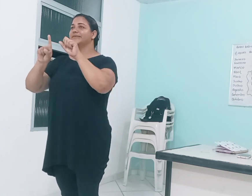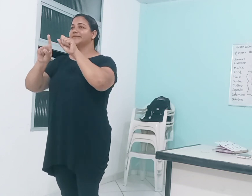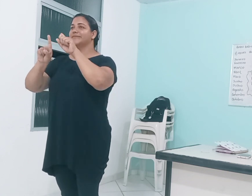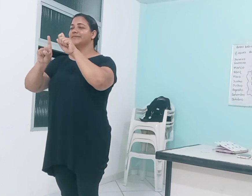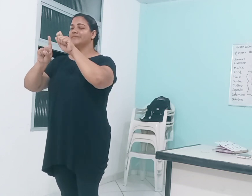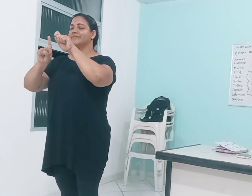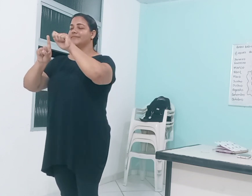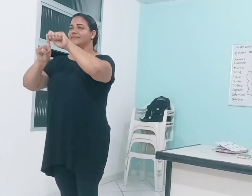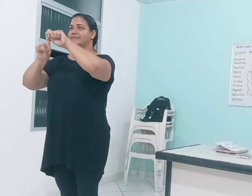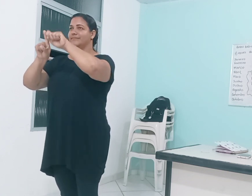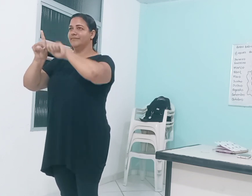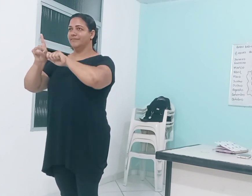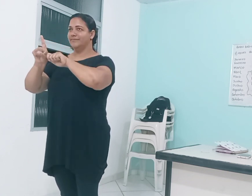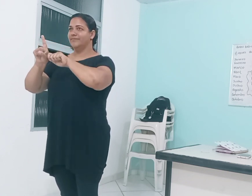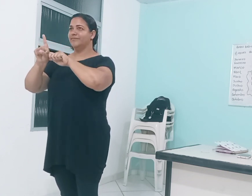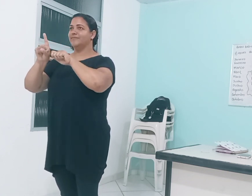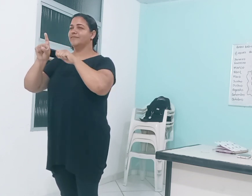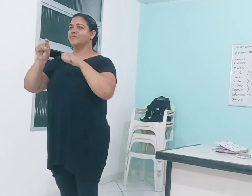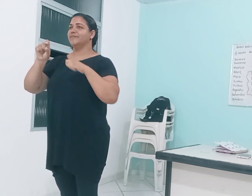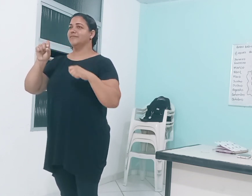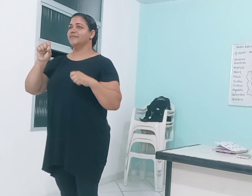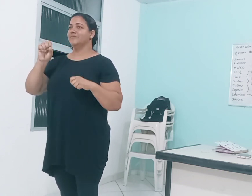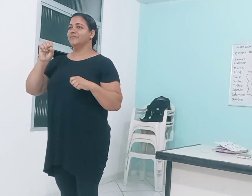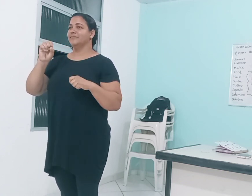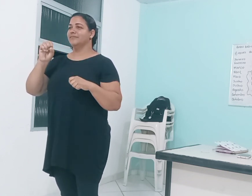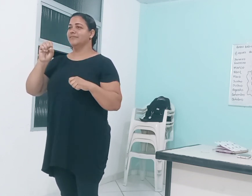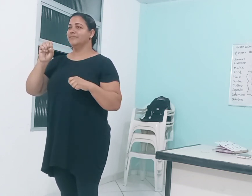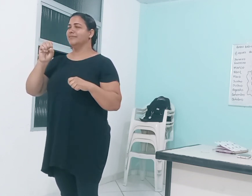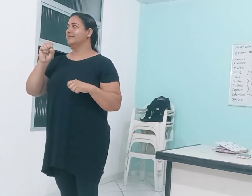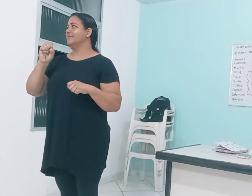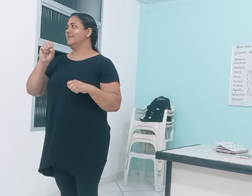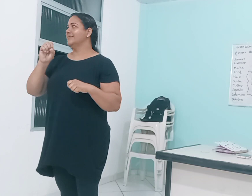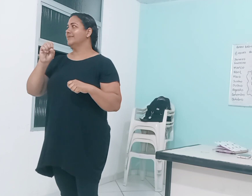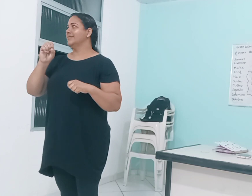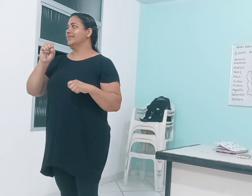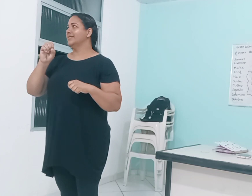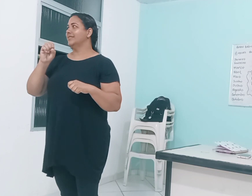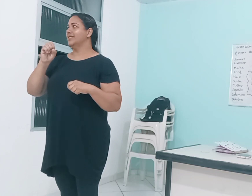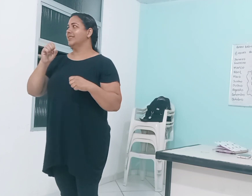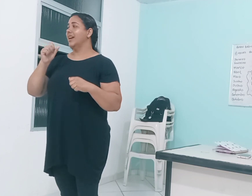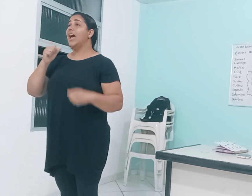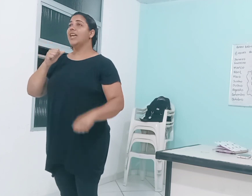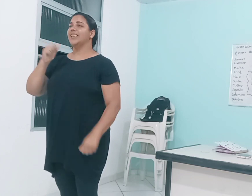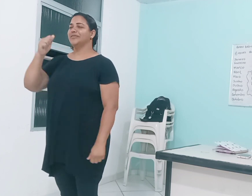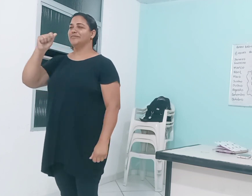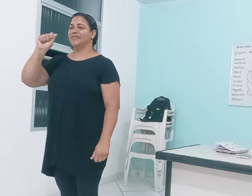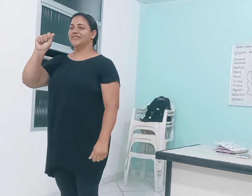24 do mês de agosto, né? Agosto